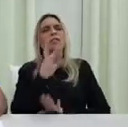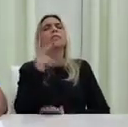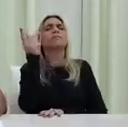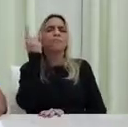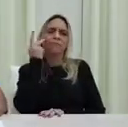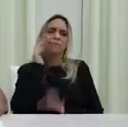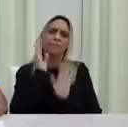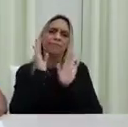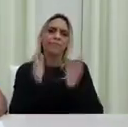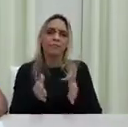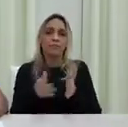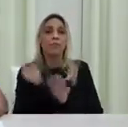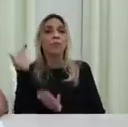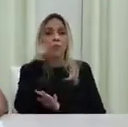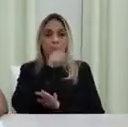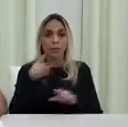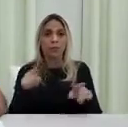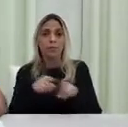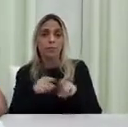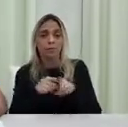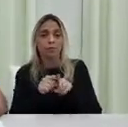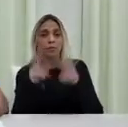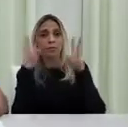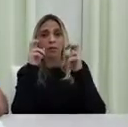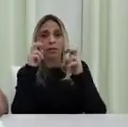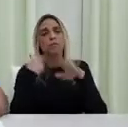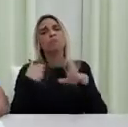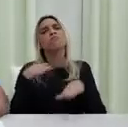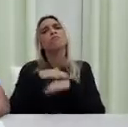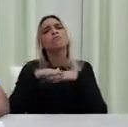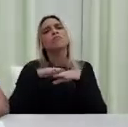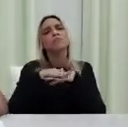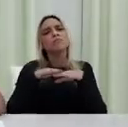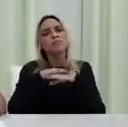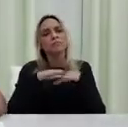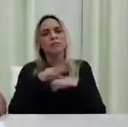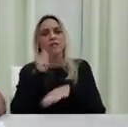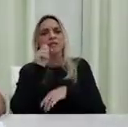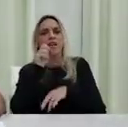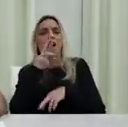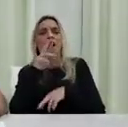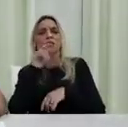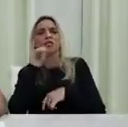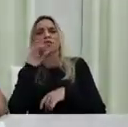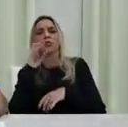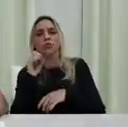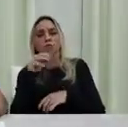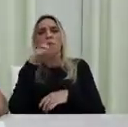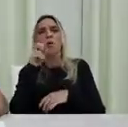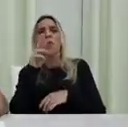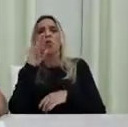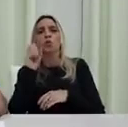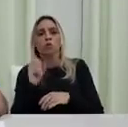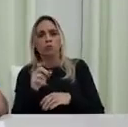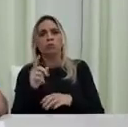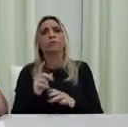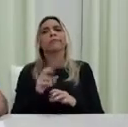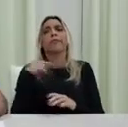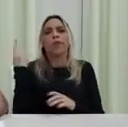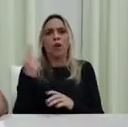Em São Paulo, falei. Outra coisa, conversando com o Sérgio Moro e com o Paulo Guedes, nós temos